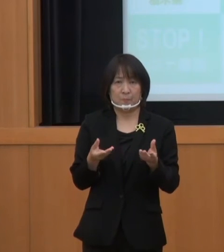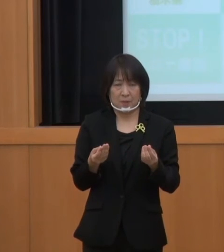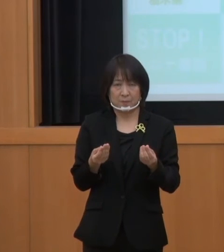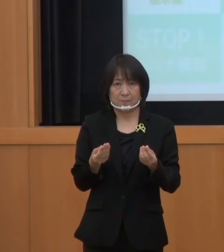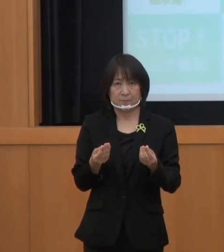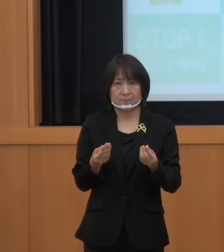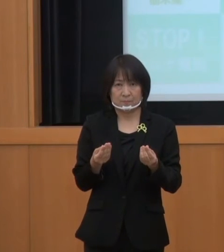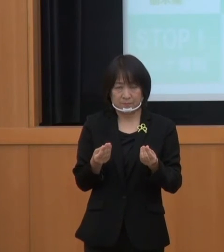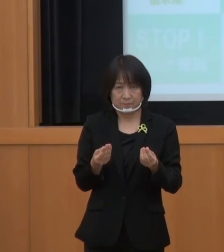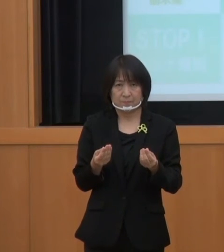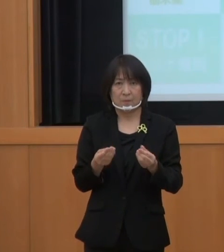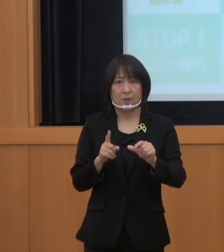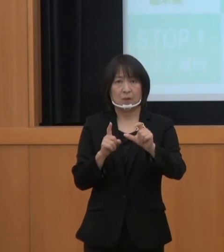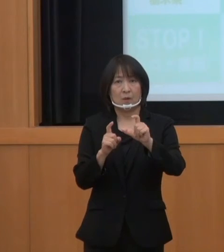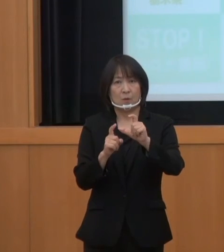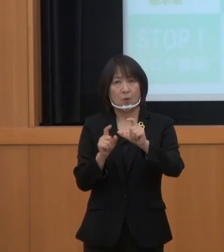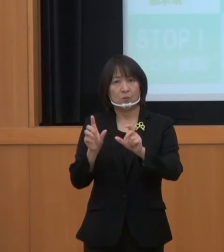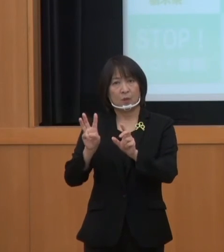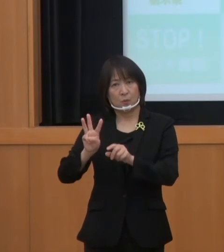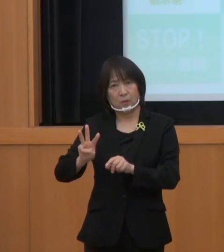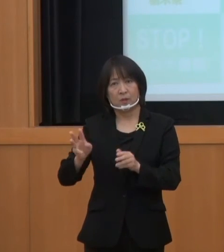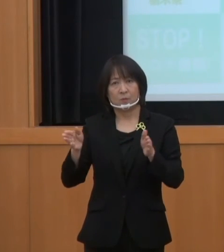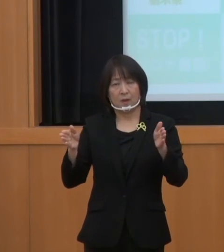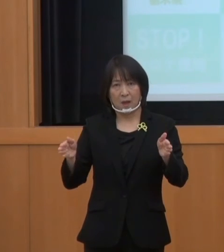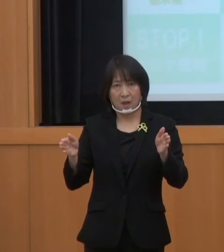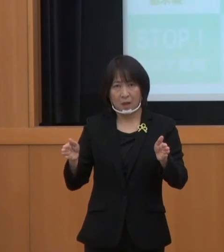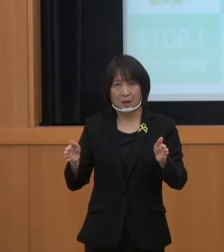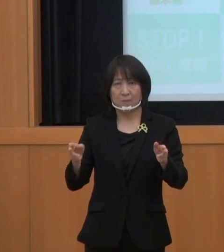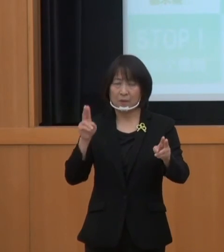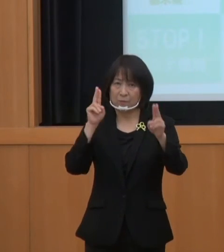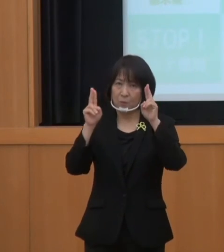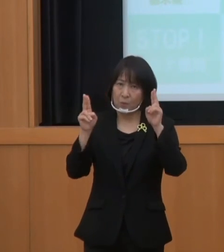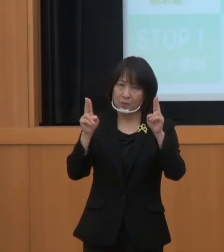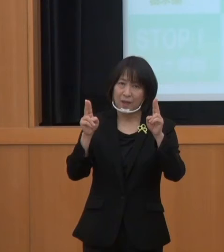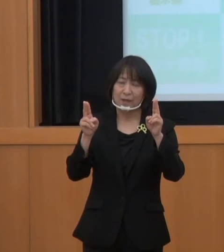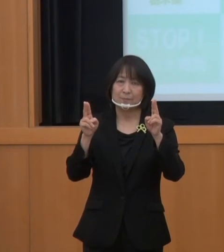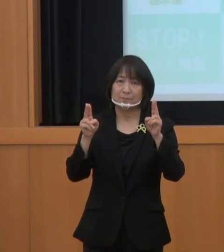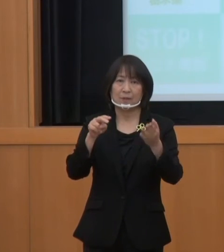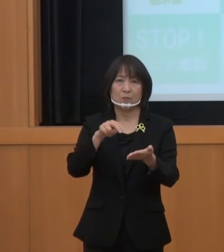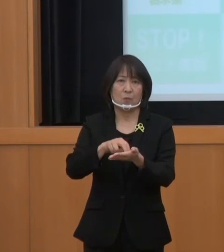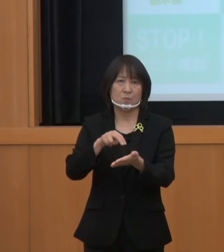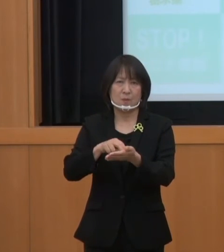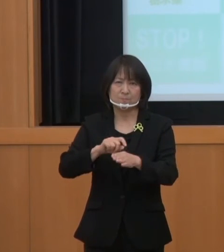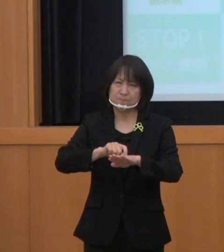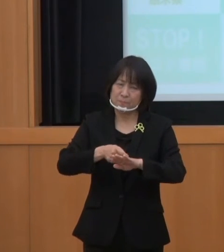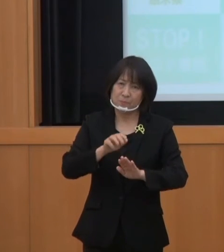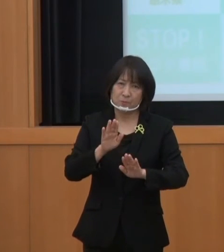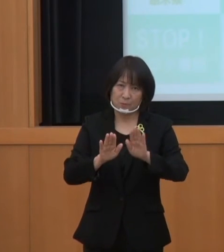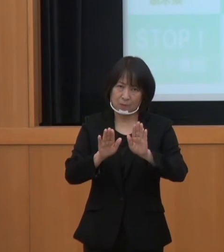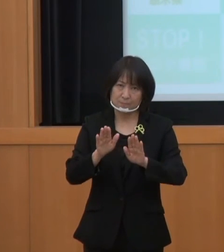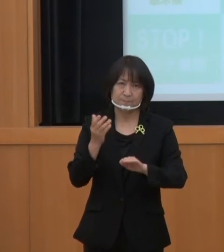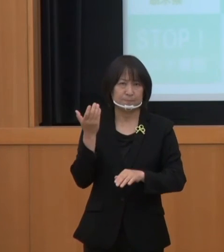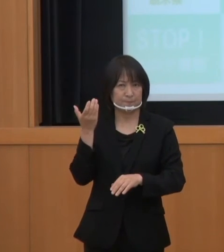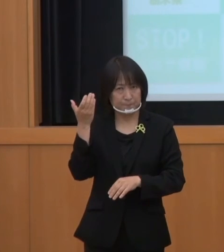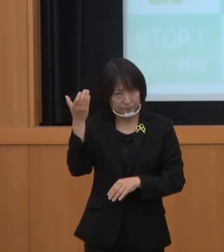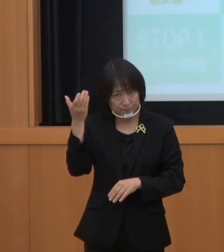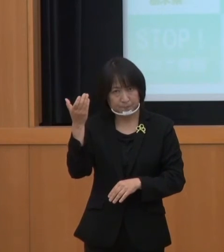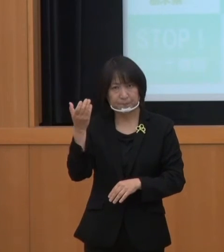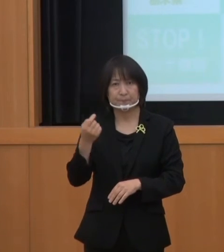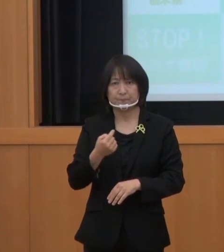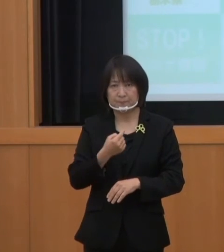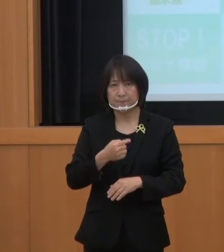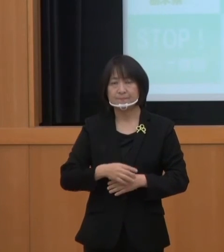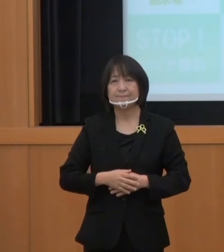ールデンウィークは、各業者さんにとっては大変厳しいものになるであろうというふうに思っ